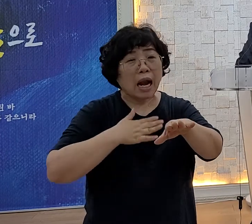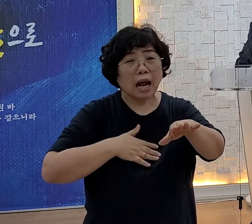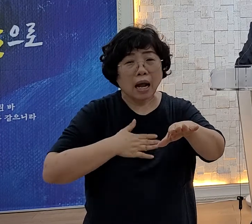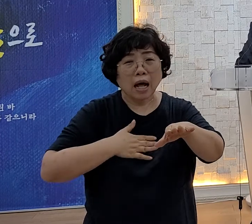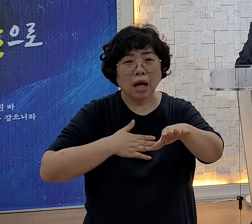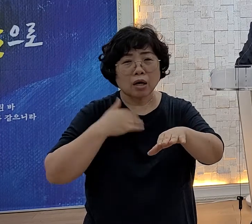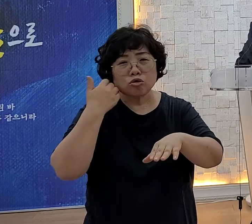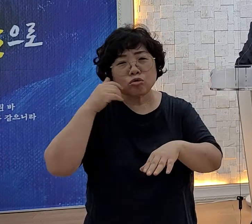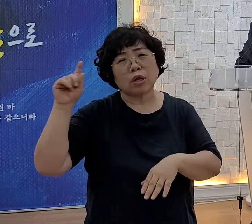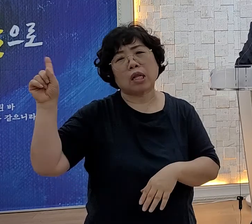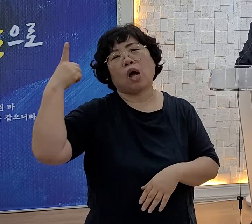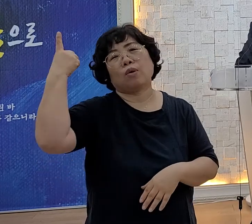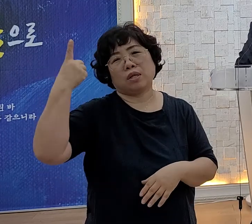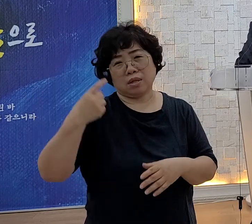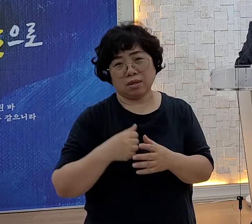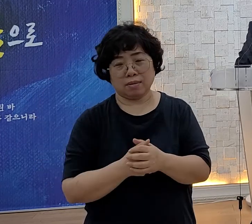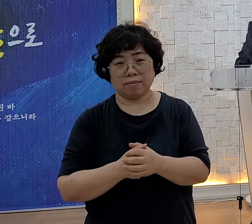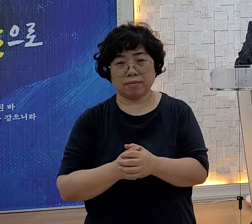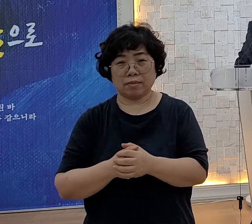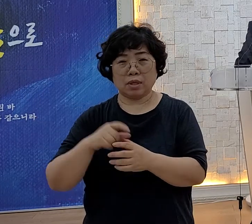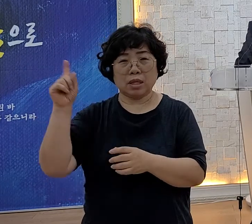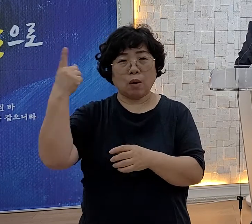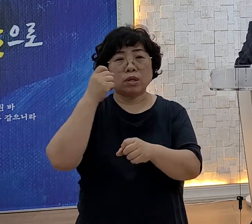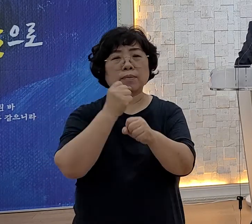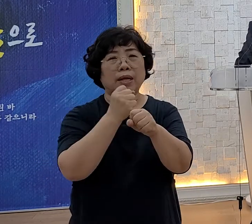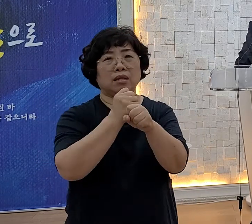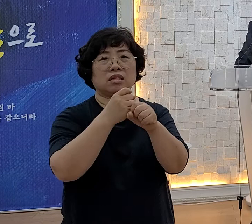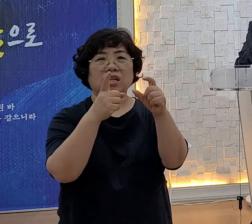다윗입니다. 다윗.